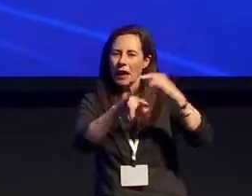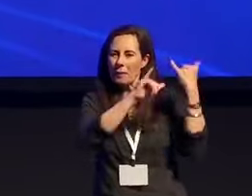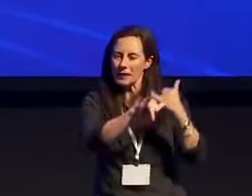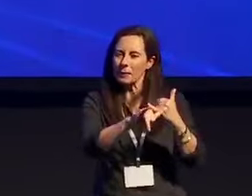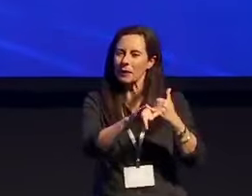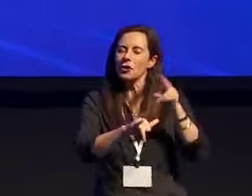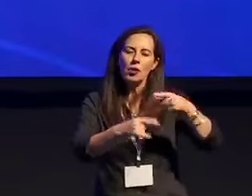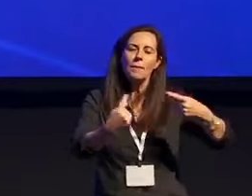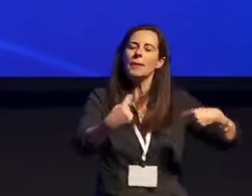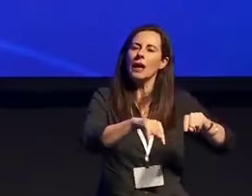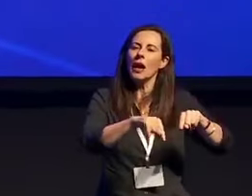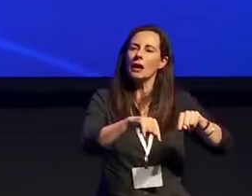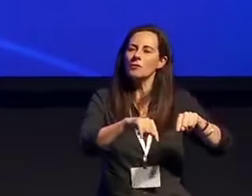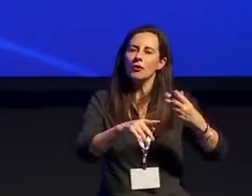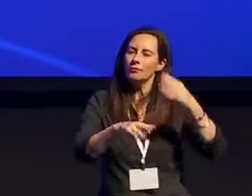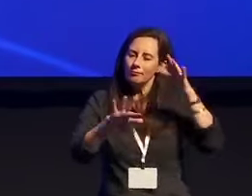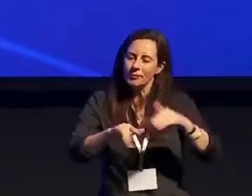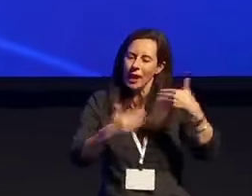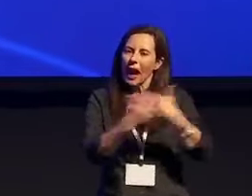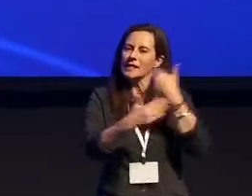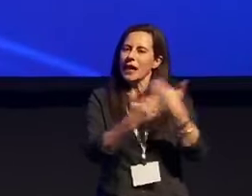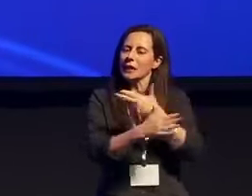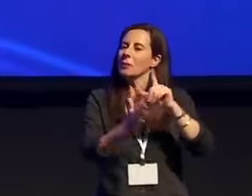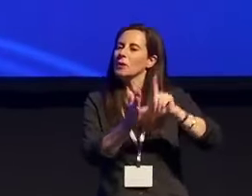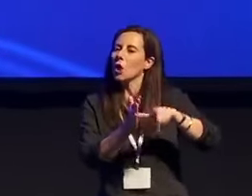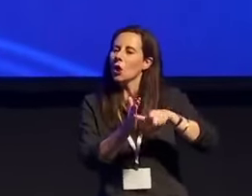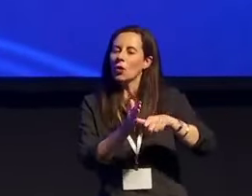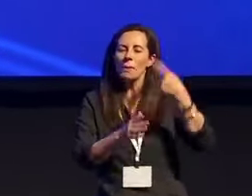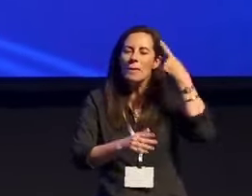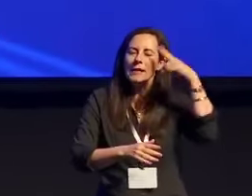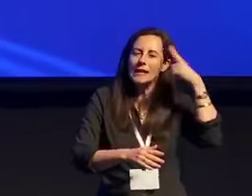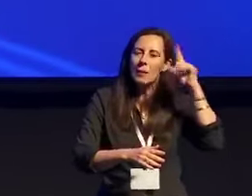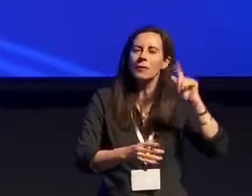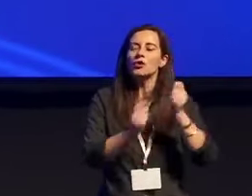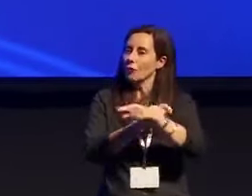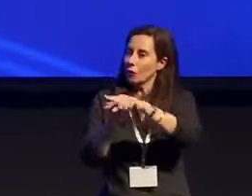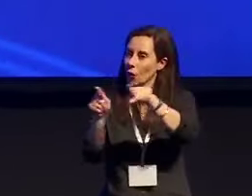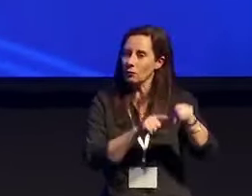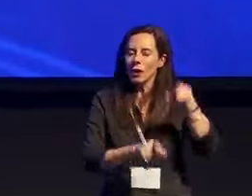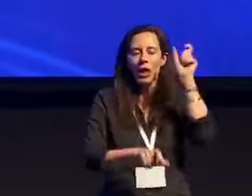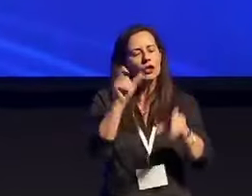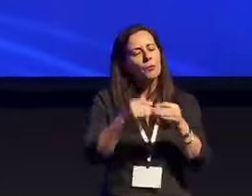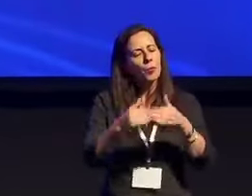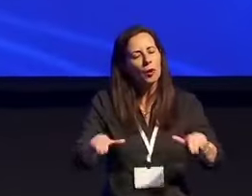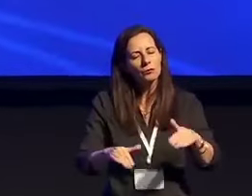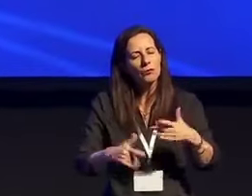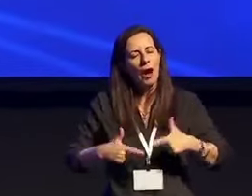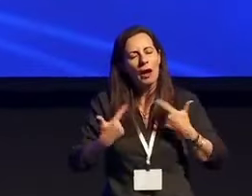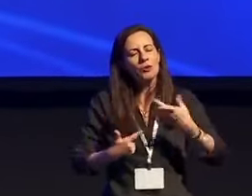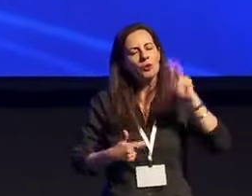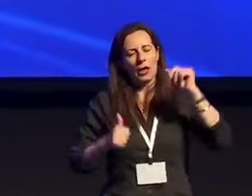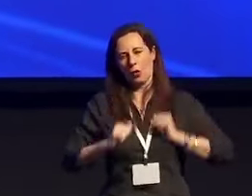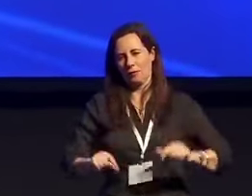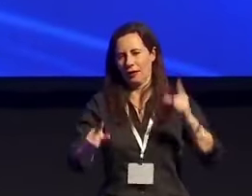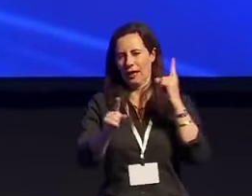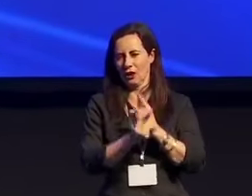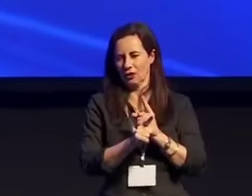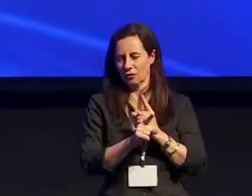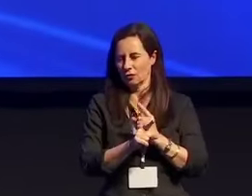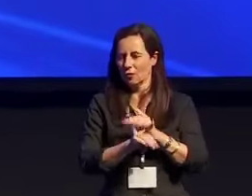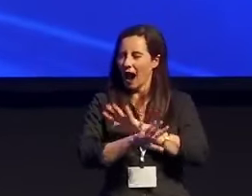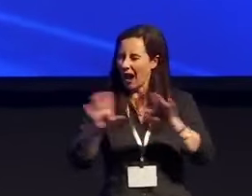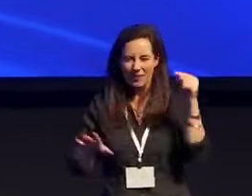הספקים, מתחם של סטארט-אפים. טכנולוגיות, מיזמים שיהפכו את חייהם של אנשים עם מוגבלות להרבה יותר נוחים ונגישים.